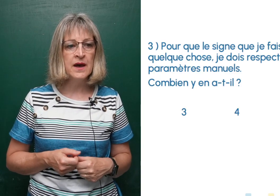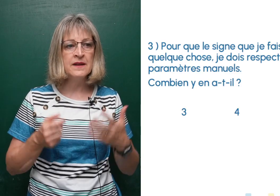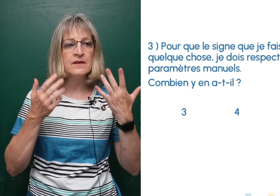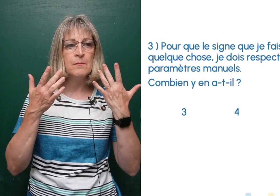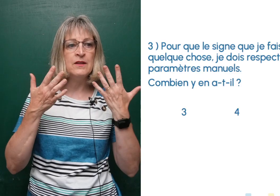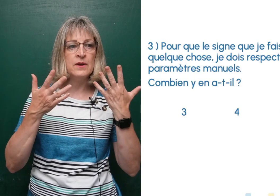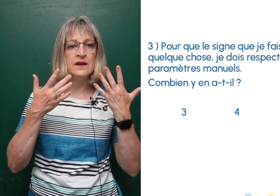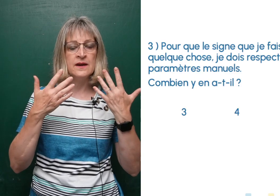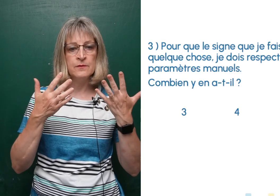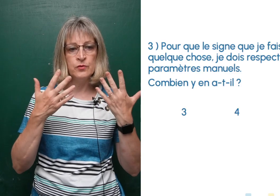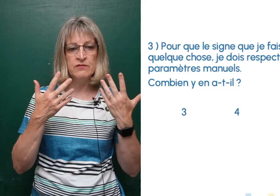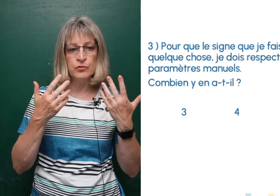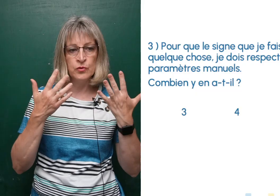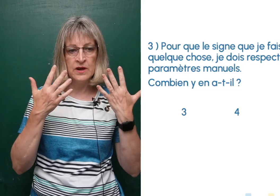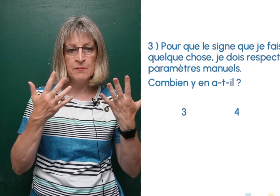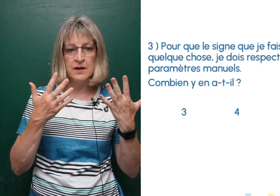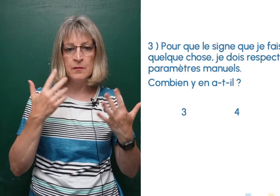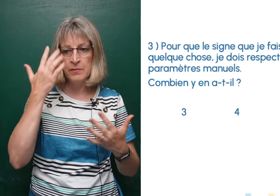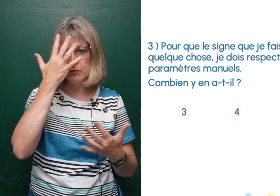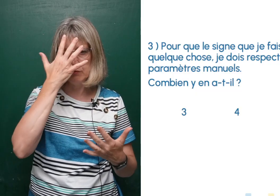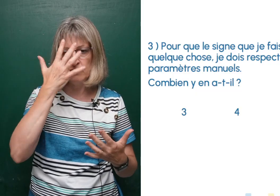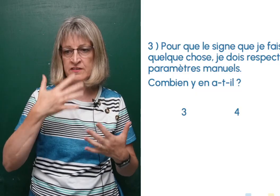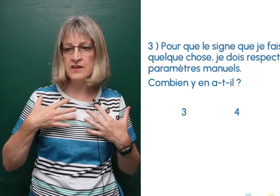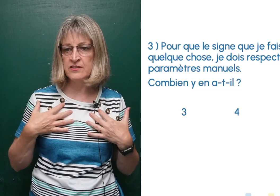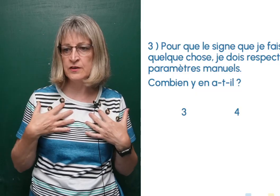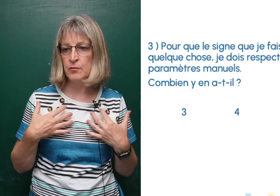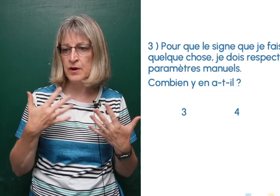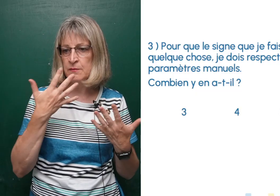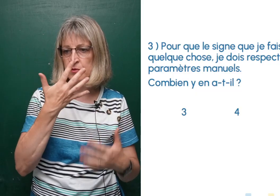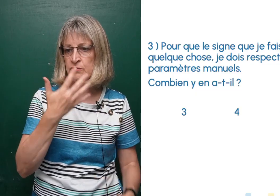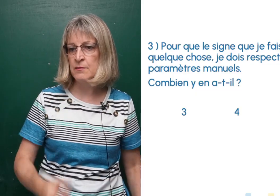paramètres manuels, hein, au niveau de la main, hein. Pas au niveau du visage ni corporel, mais au niveau de la main.